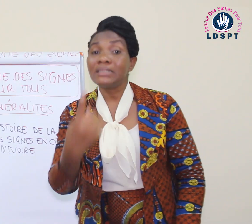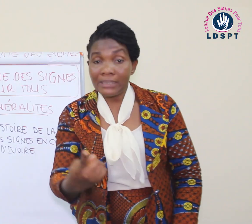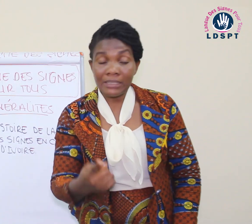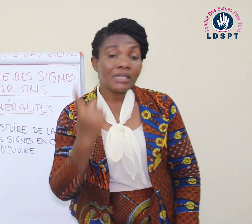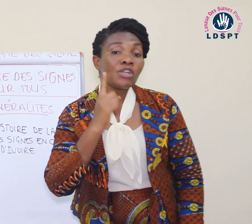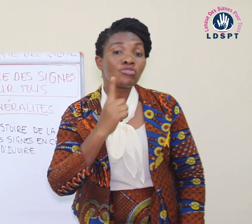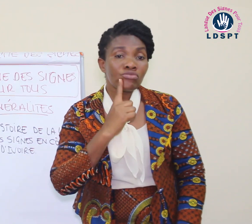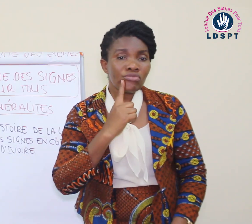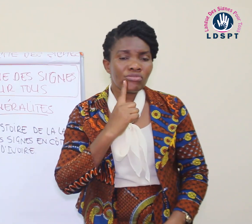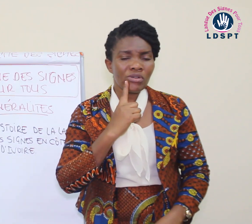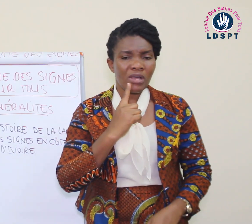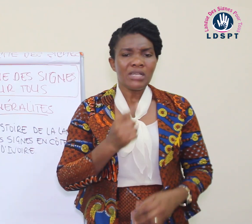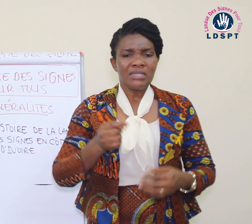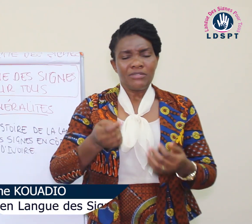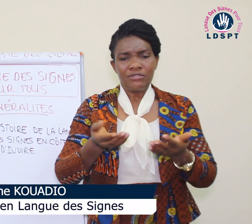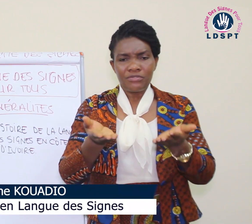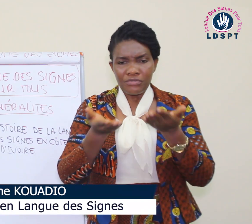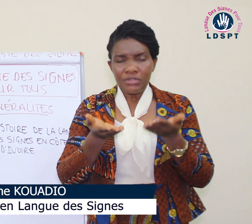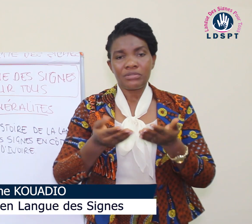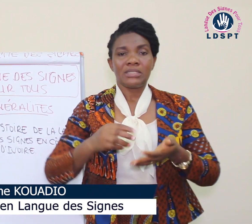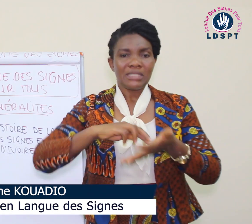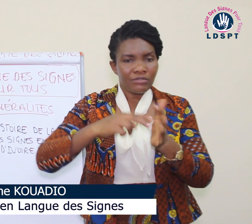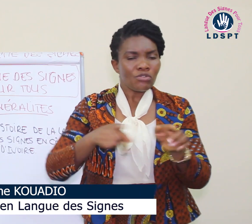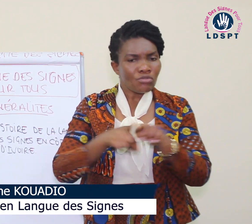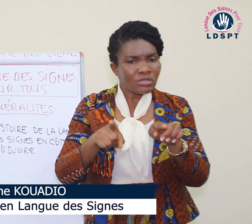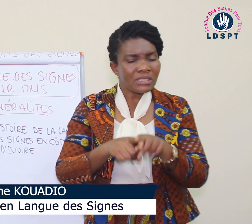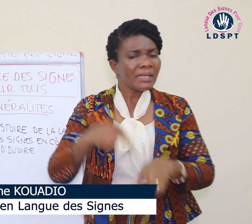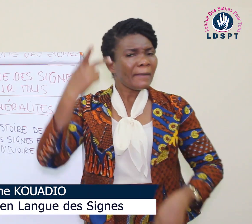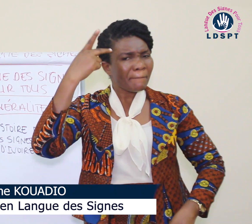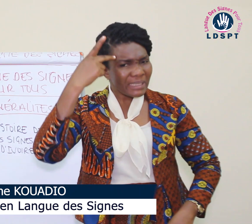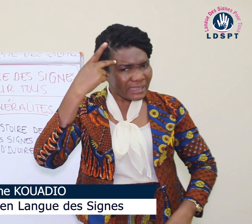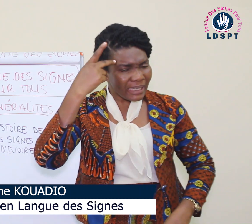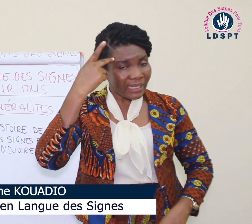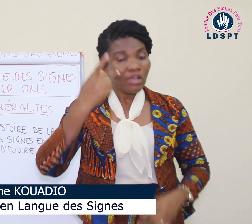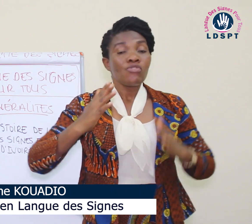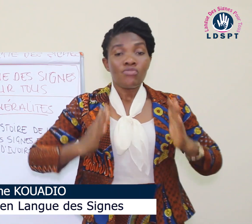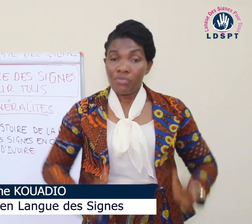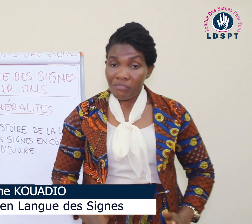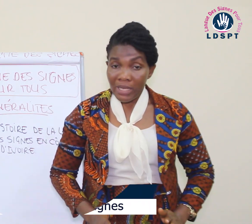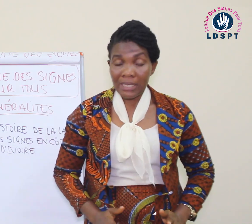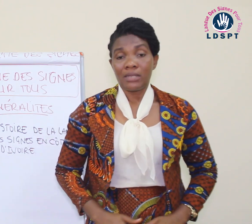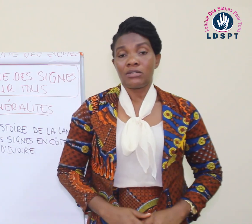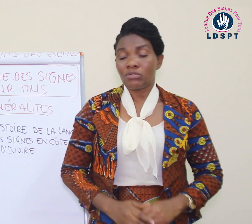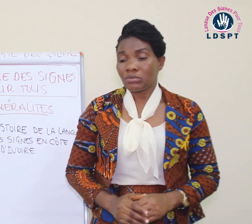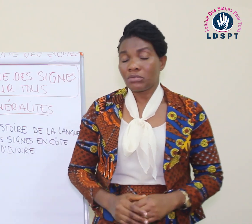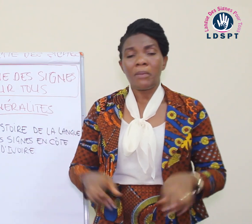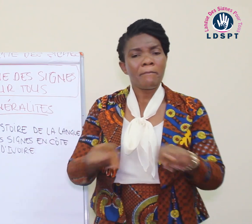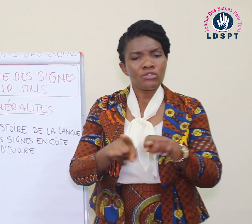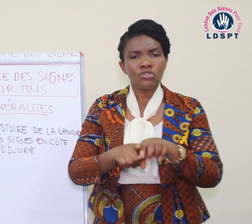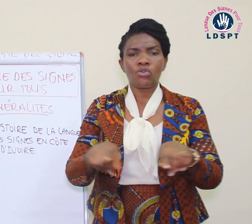humaine autant qu'une langue orale. Il rassemblait des enfants sourds dans une école qu'il créa.